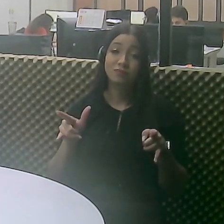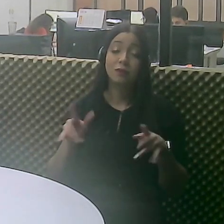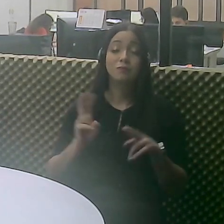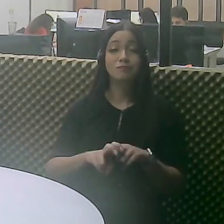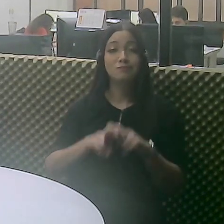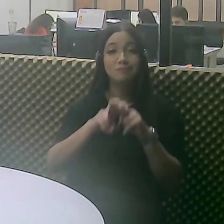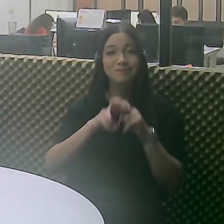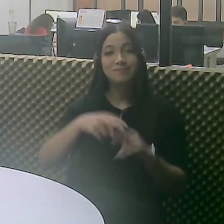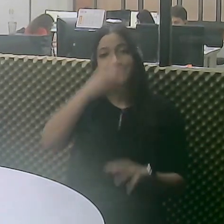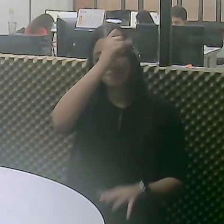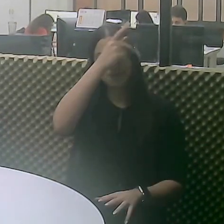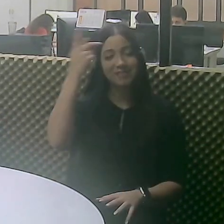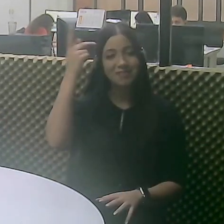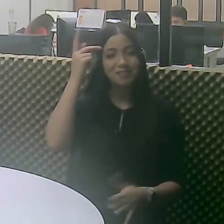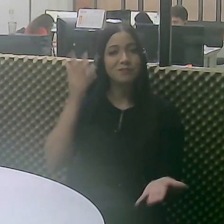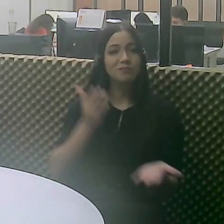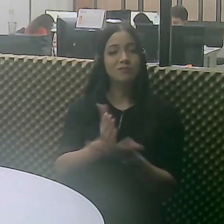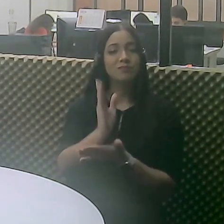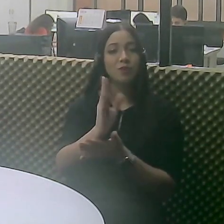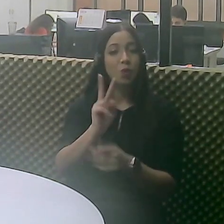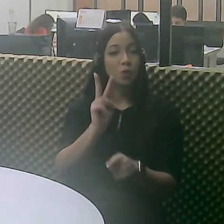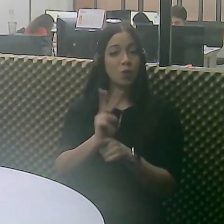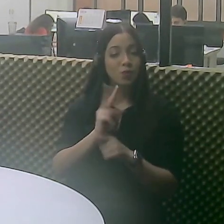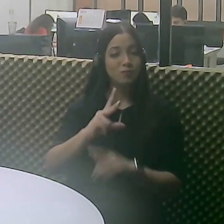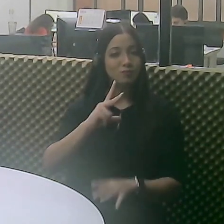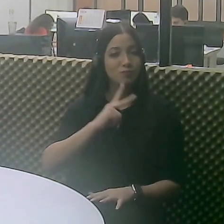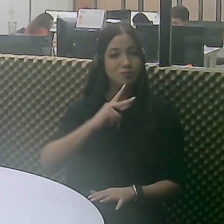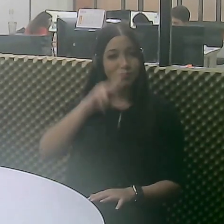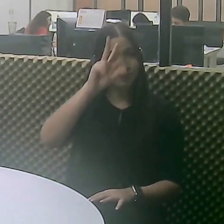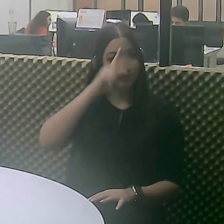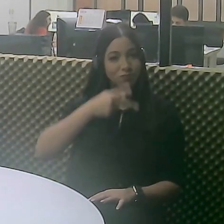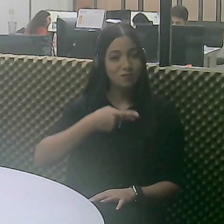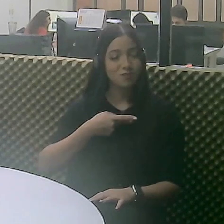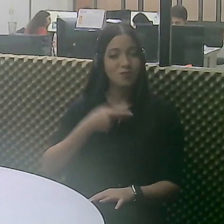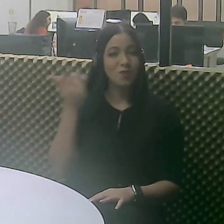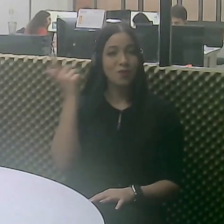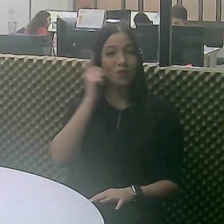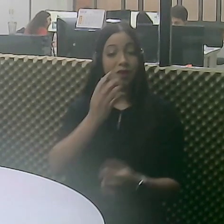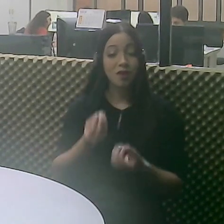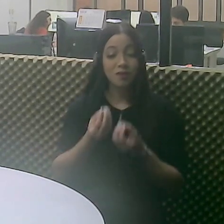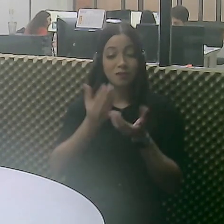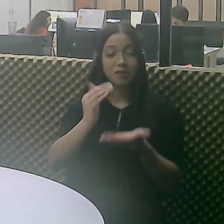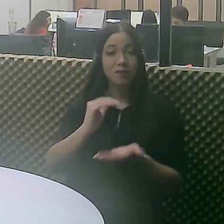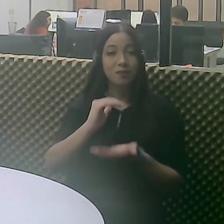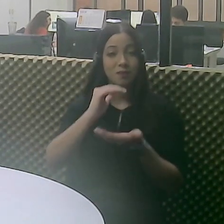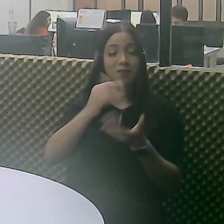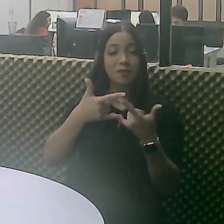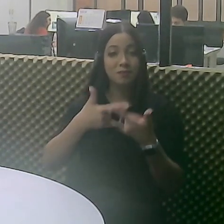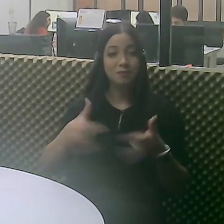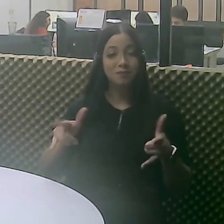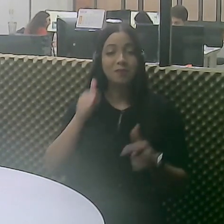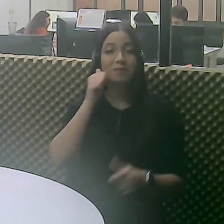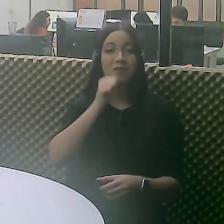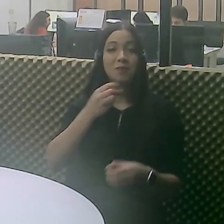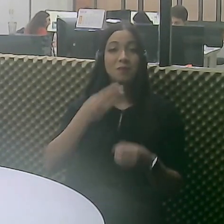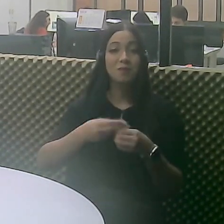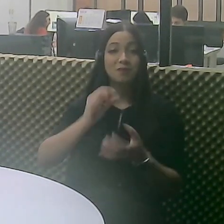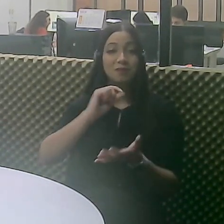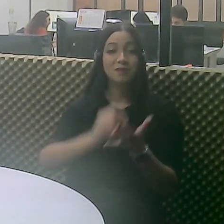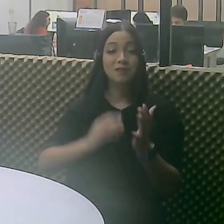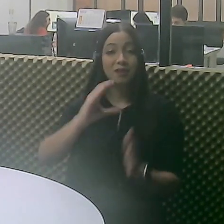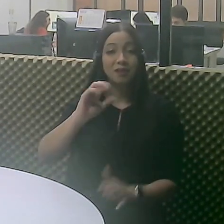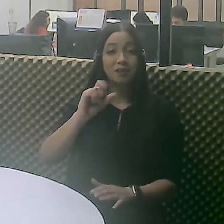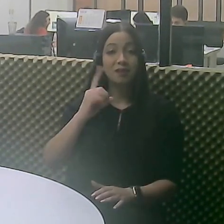Por isso, a Prefeitura lançou o programa Cuidado Íntimo. Ele garante acesso a absorventes para alunas da rede municipal inscritas